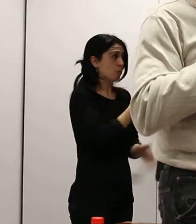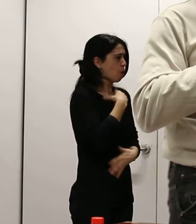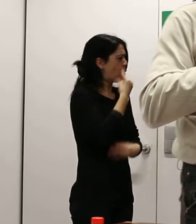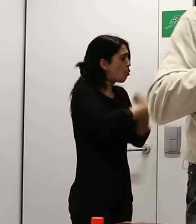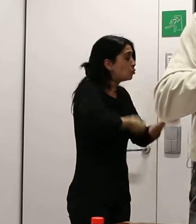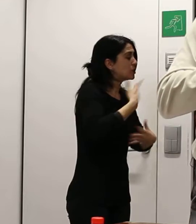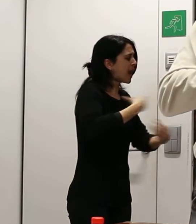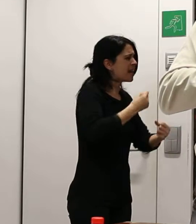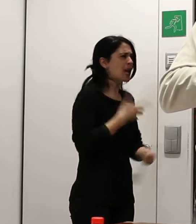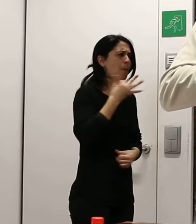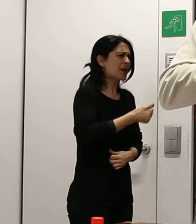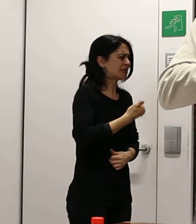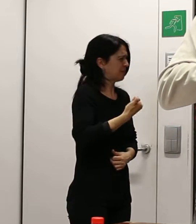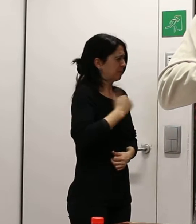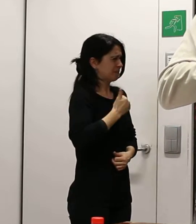especie humana.